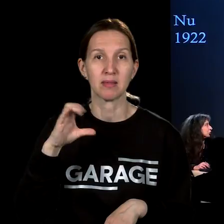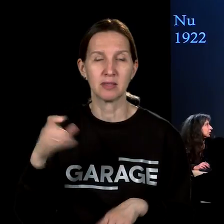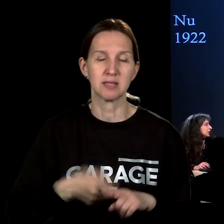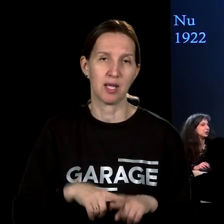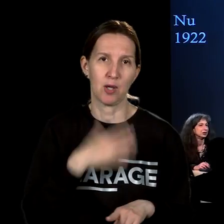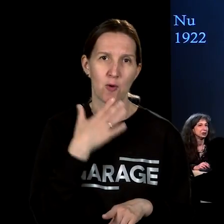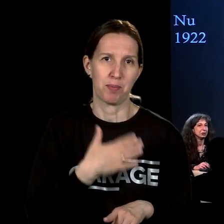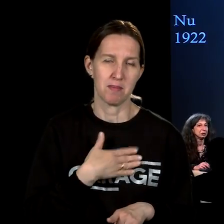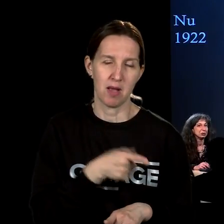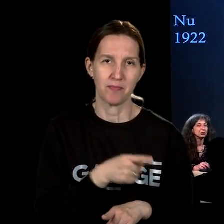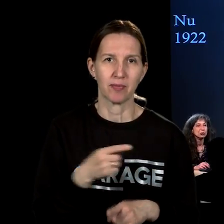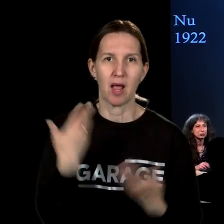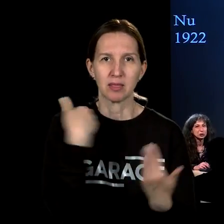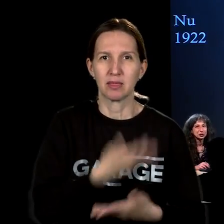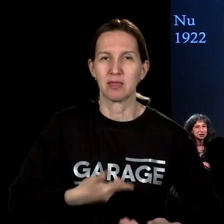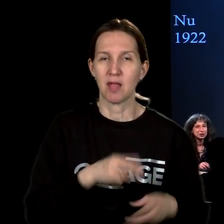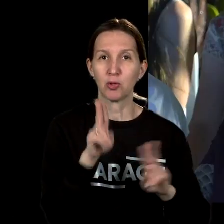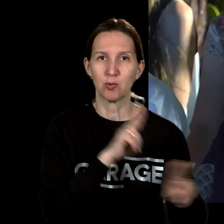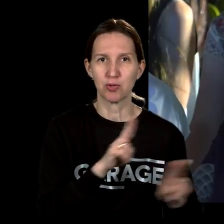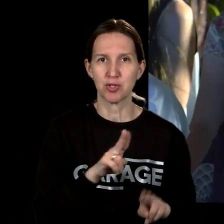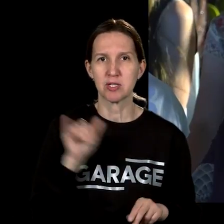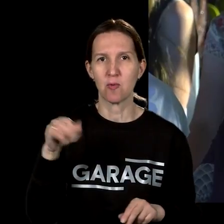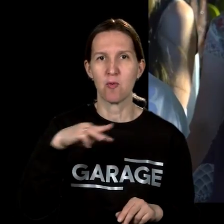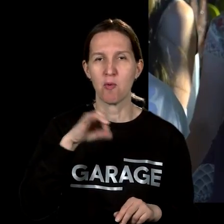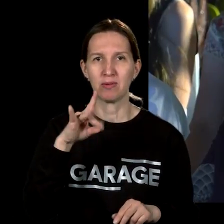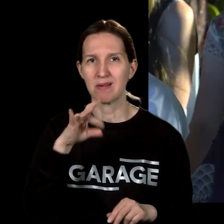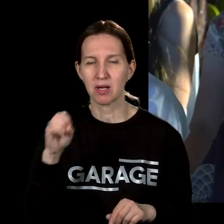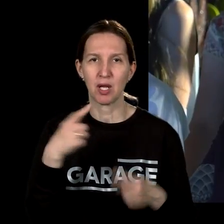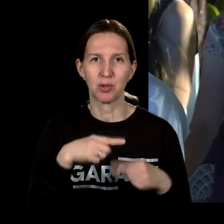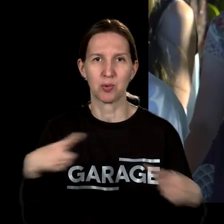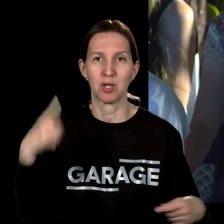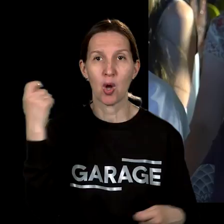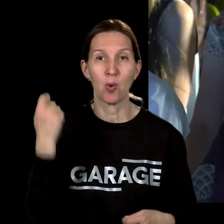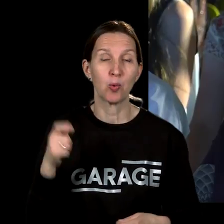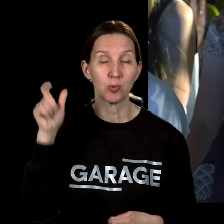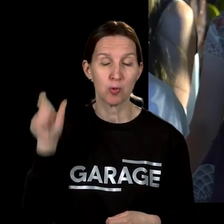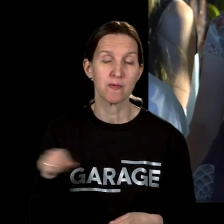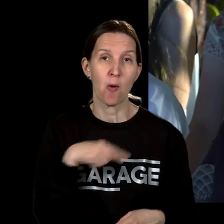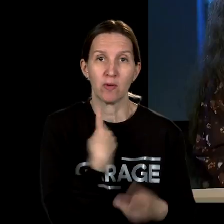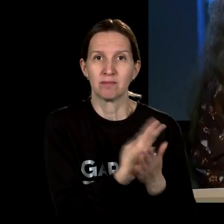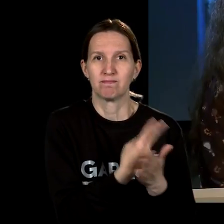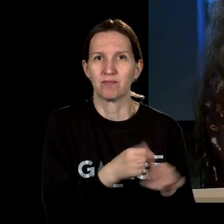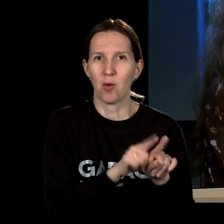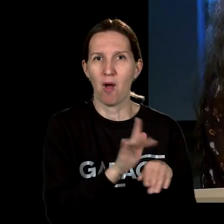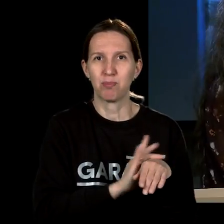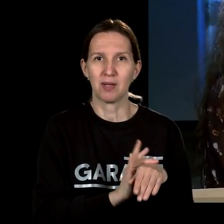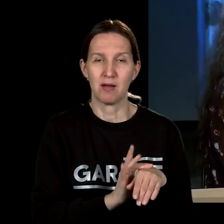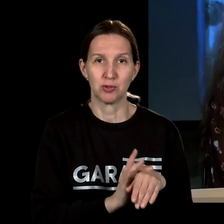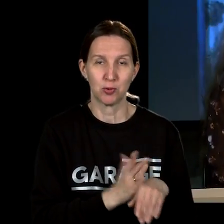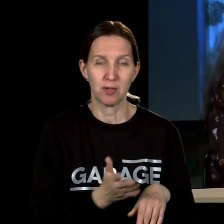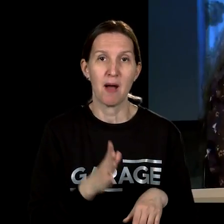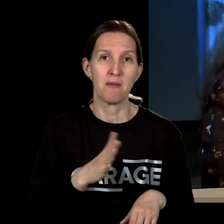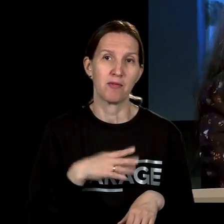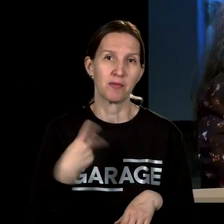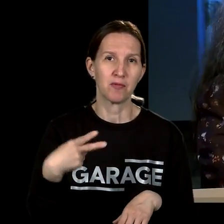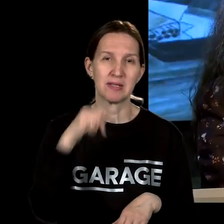любимая натурщица фотографа Монрея, там еще многих художников, которую он представил вот в виде такой вот обнаженной. А в